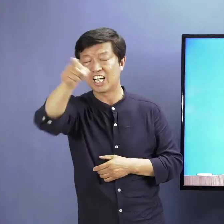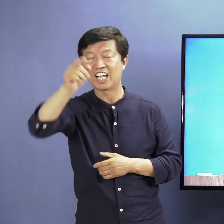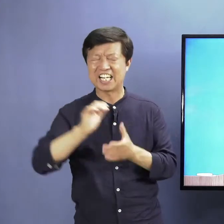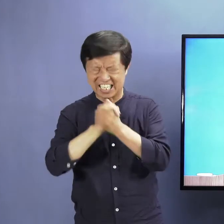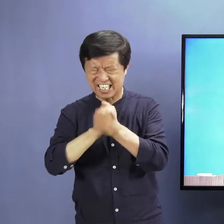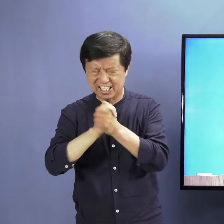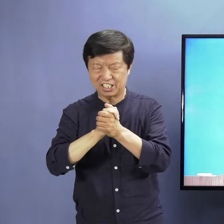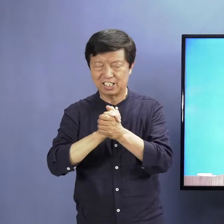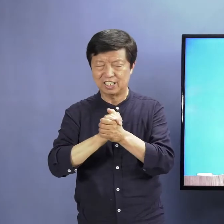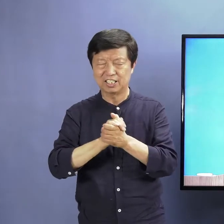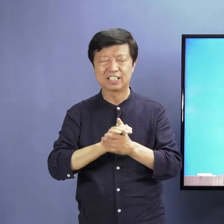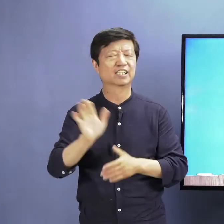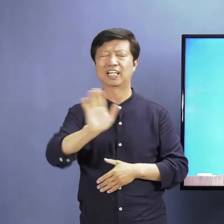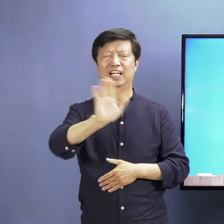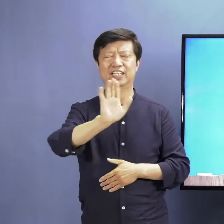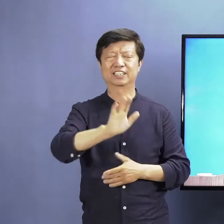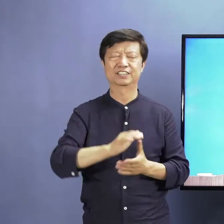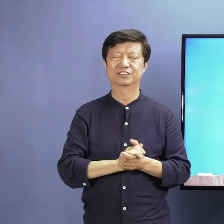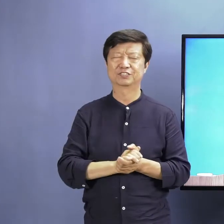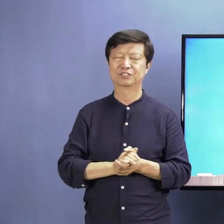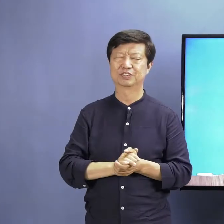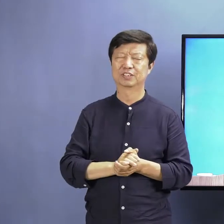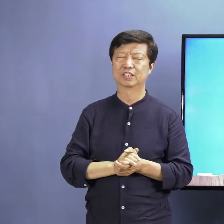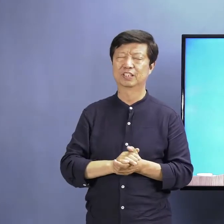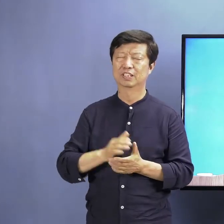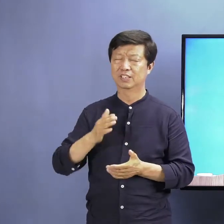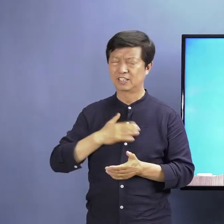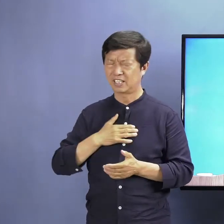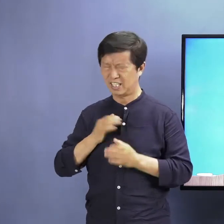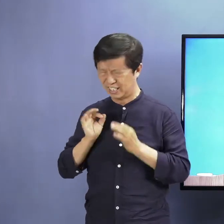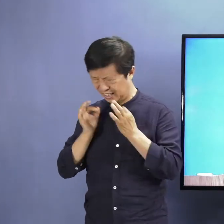얼마나 믿느냐에, 얼마나 믿느냐, 얼마나 간절하냐,